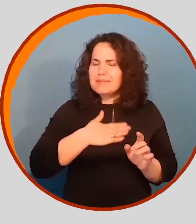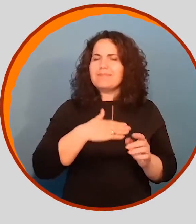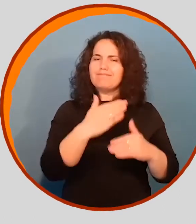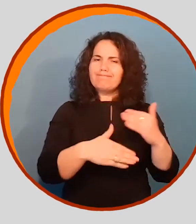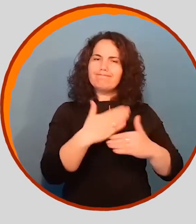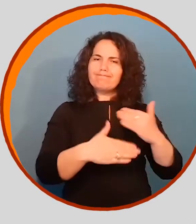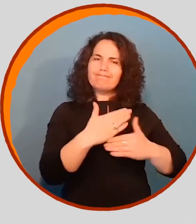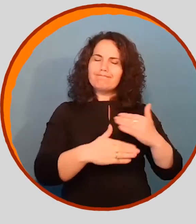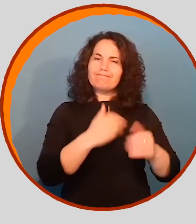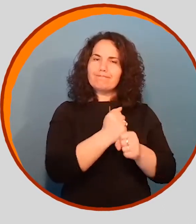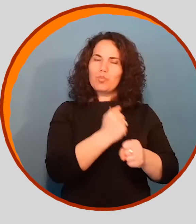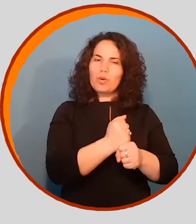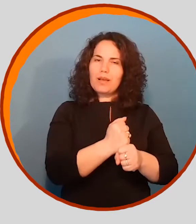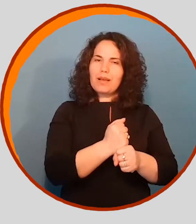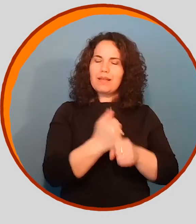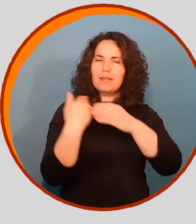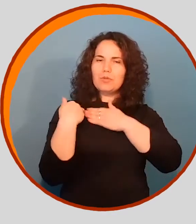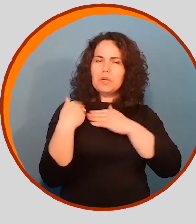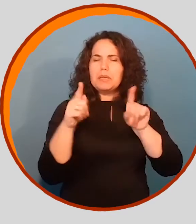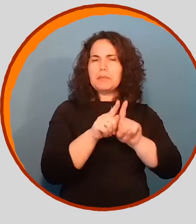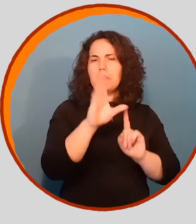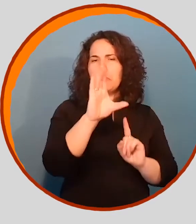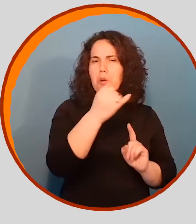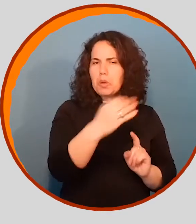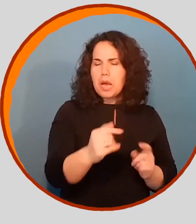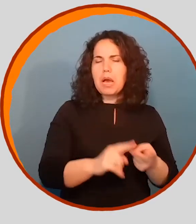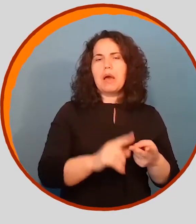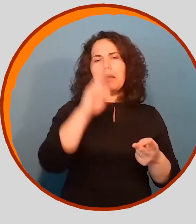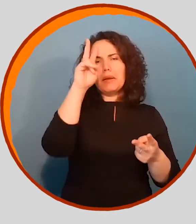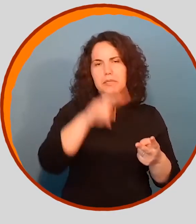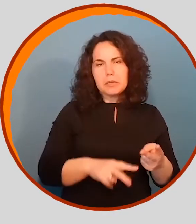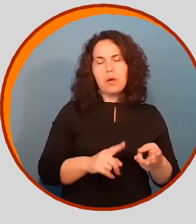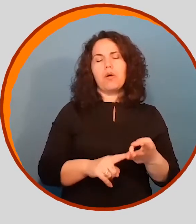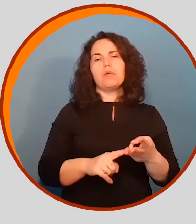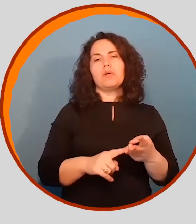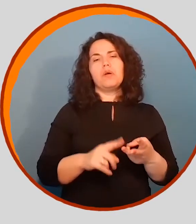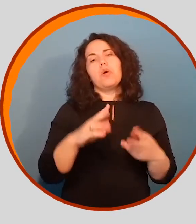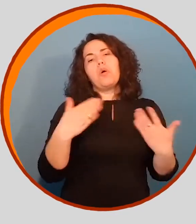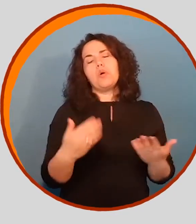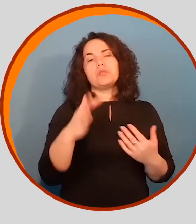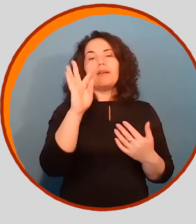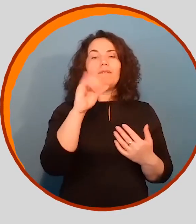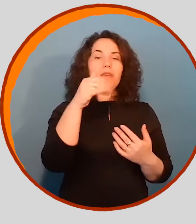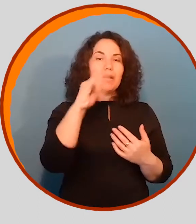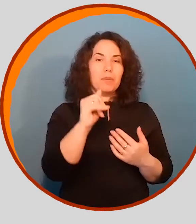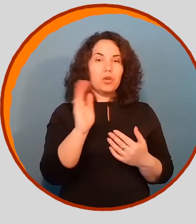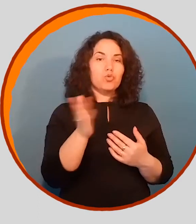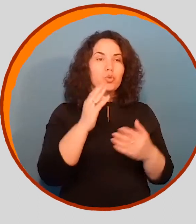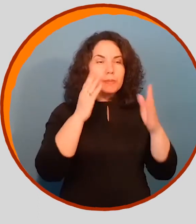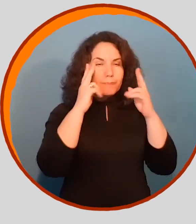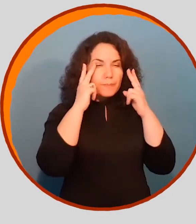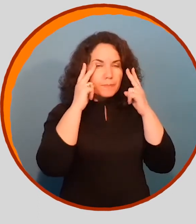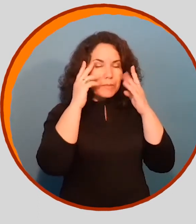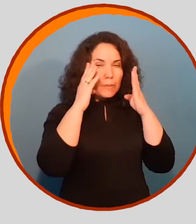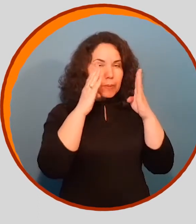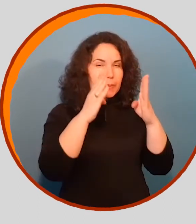i shkëputen nga një i menduar, nga një lojë, nga një aktivitet, nga një libër, nga një film, që ata ishin shumë